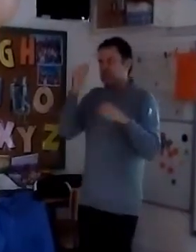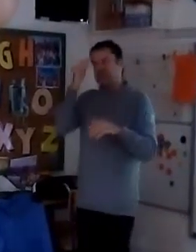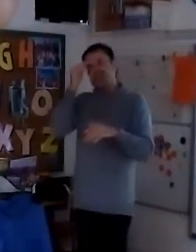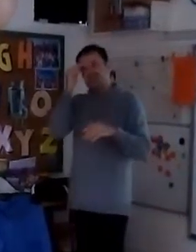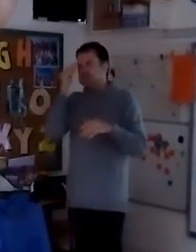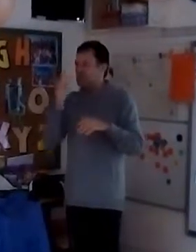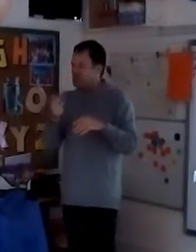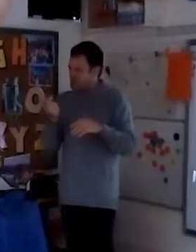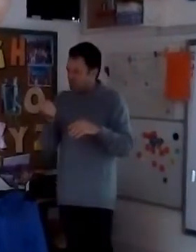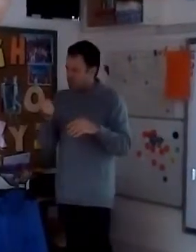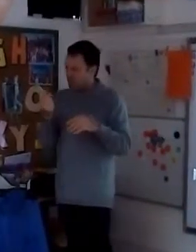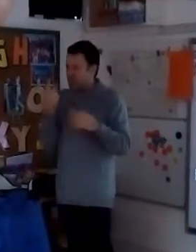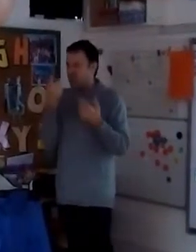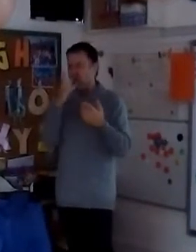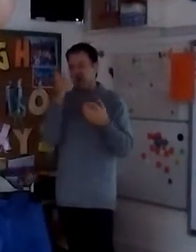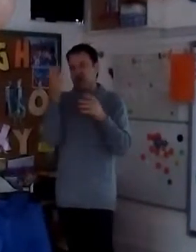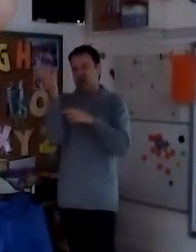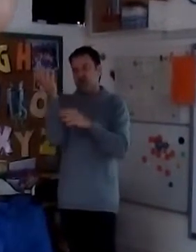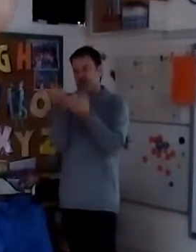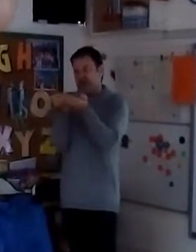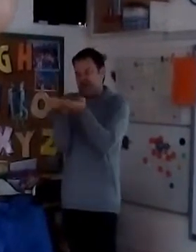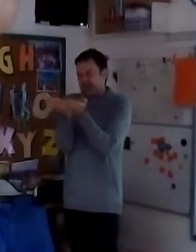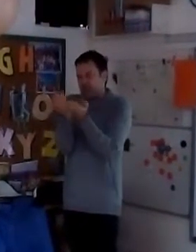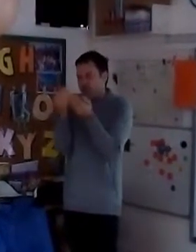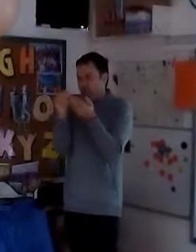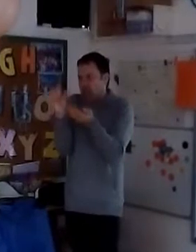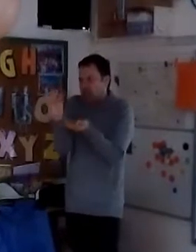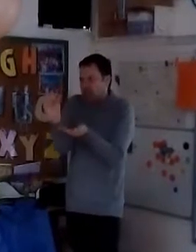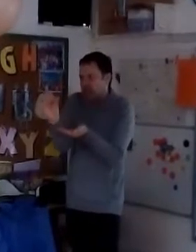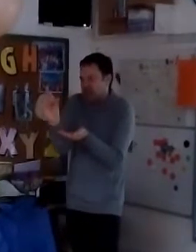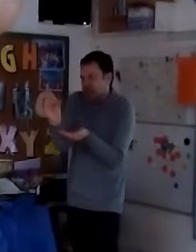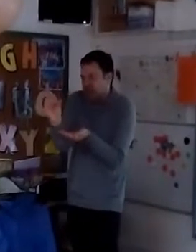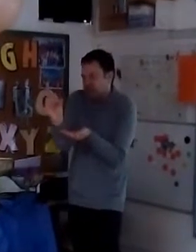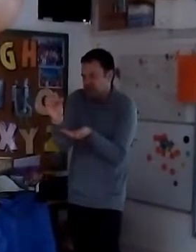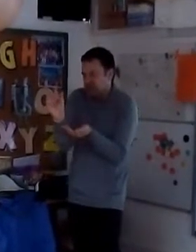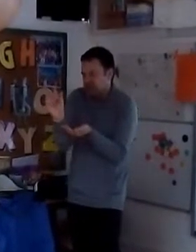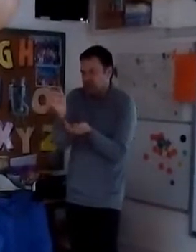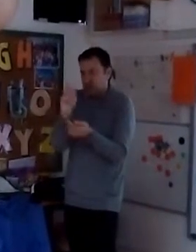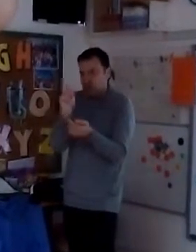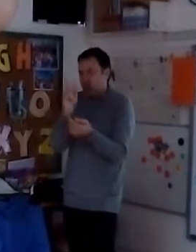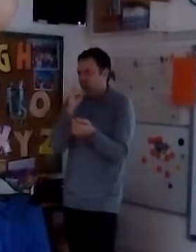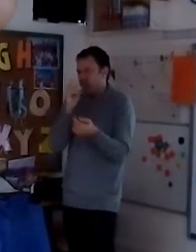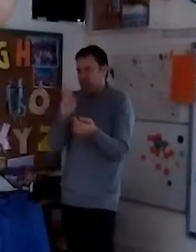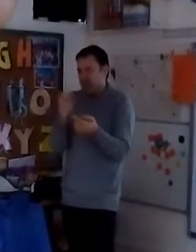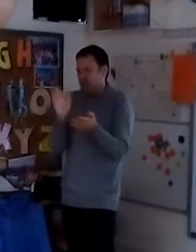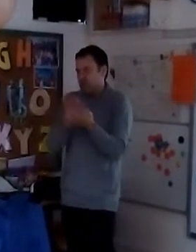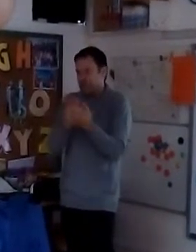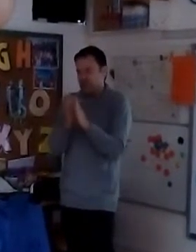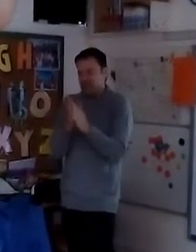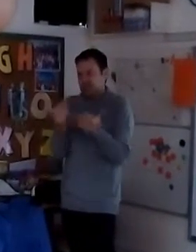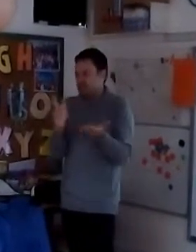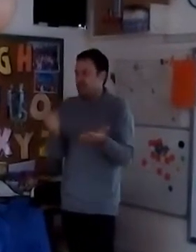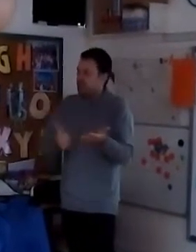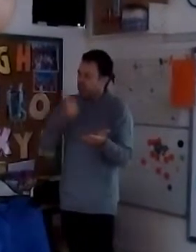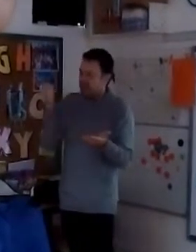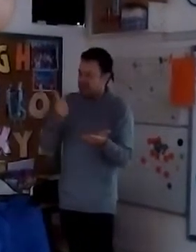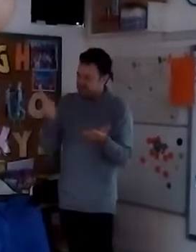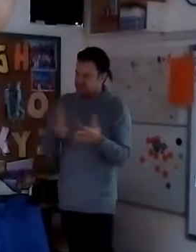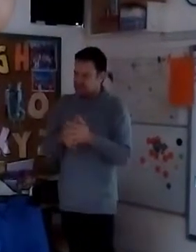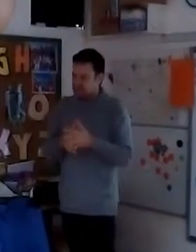Pero pensó, son pocos, siete huevos, además el nido, este último nido, huevo que encontraba en el nido muy pequeño, no me va a ser suficiente para